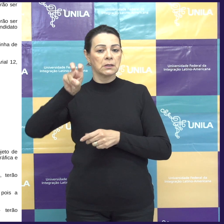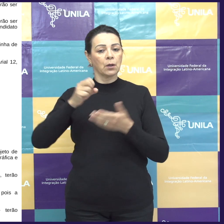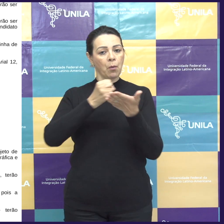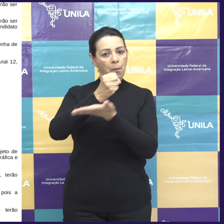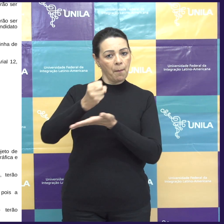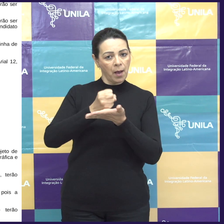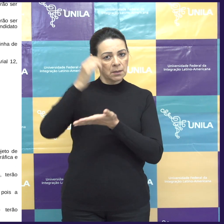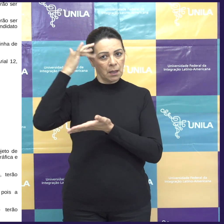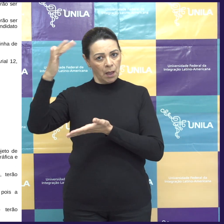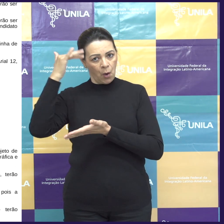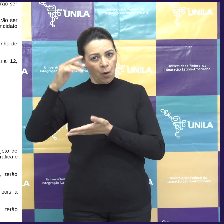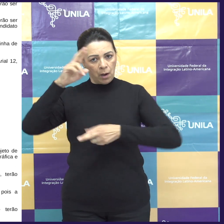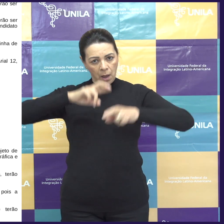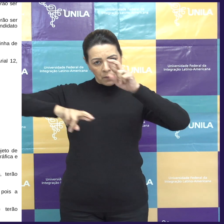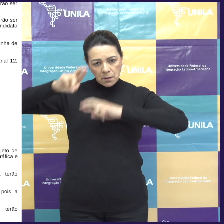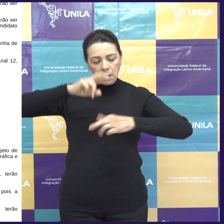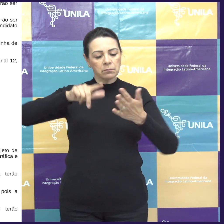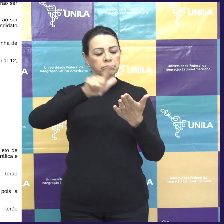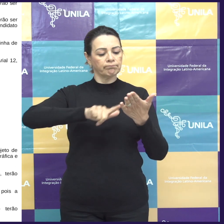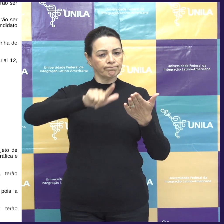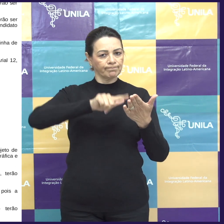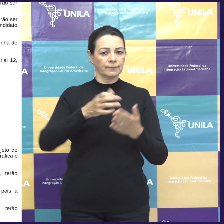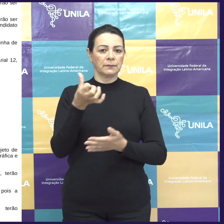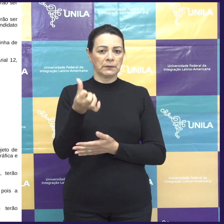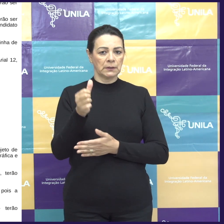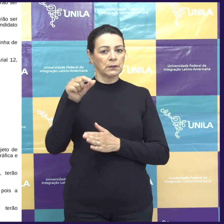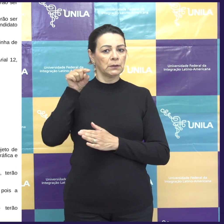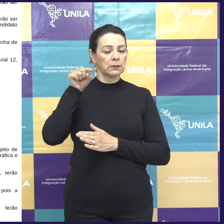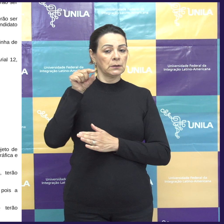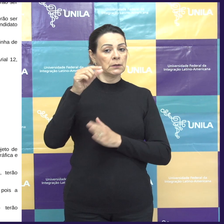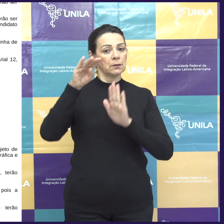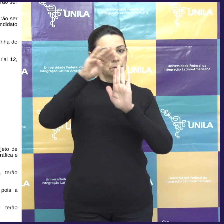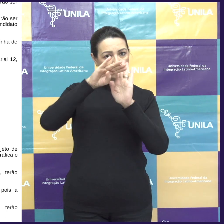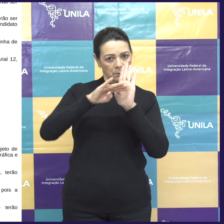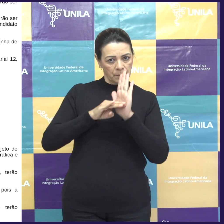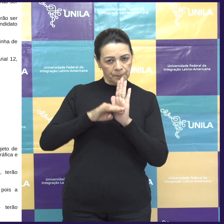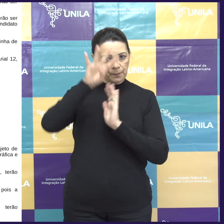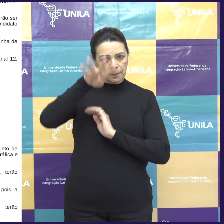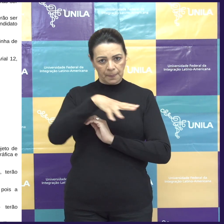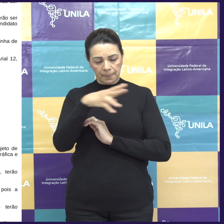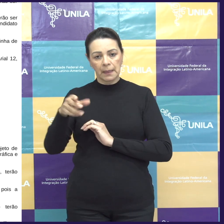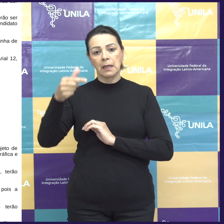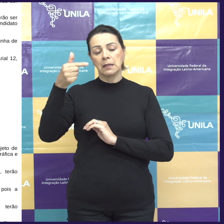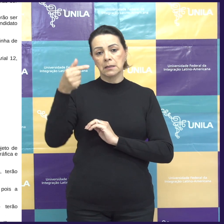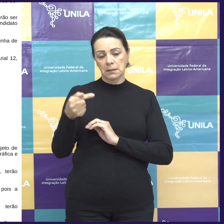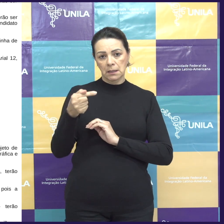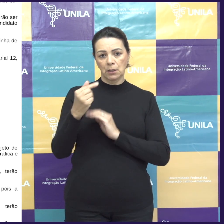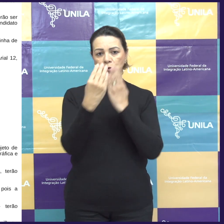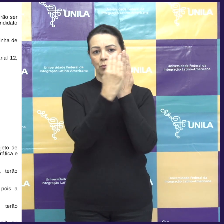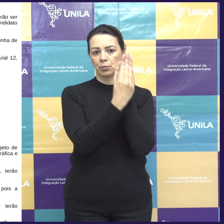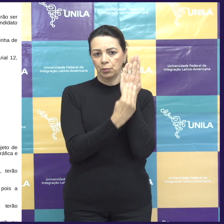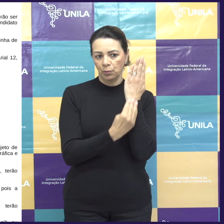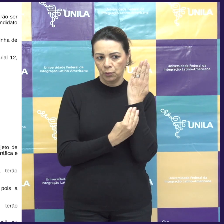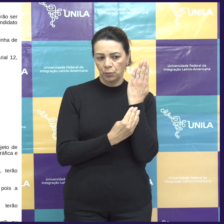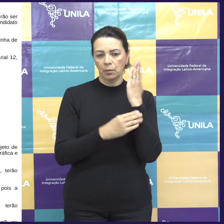teórica e revisão de literatura. 6. Cronograma. 7. Referências bibliográficas e outras fontes.